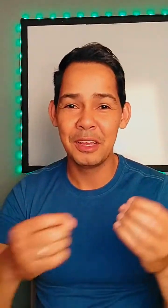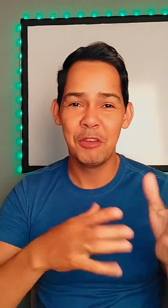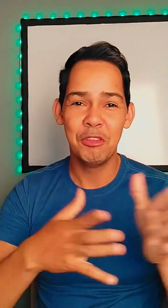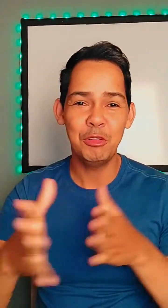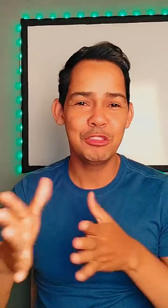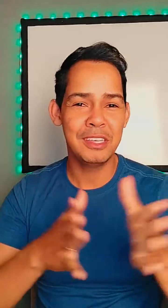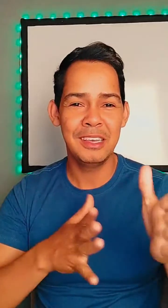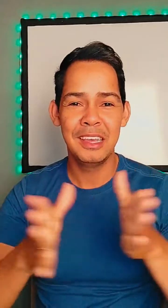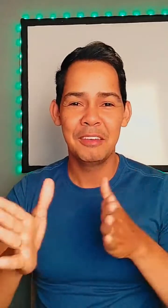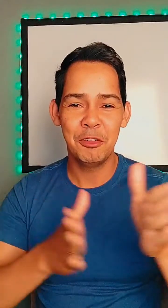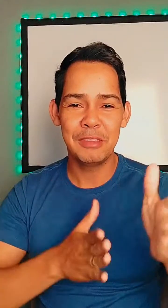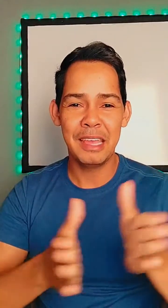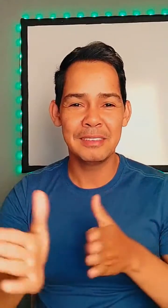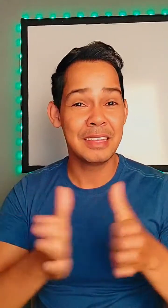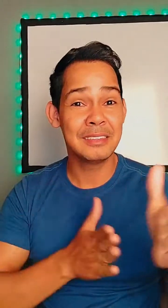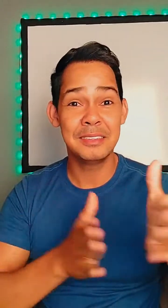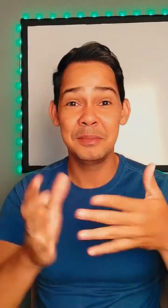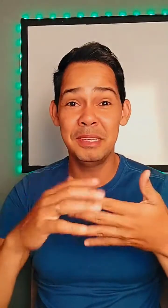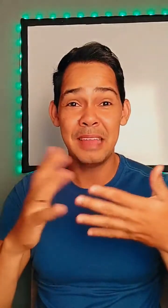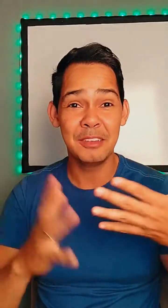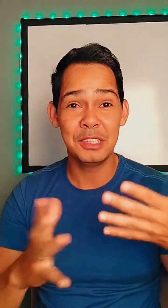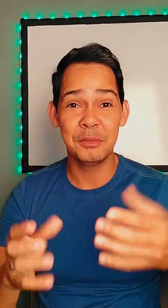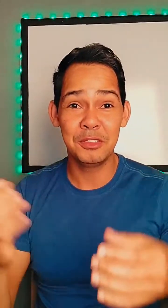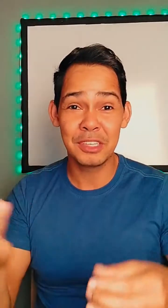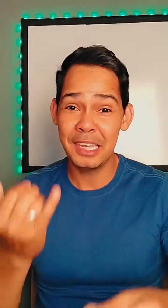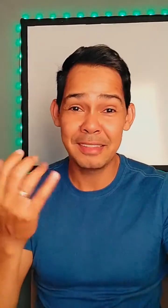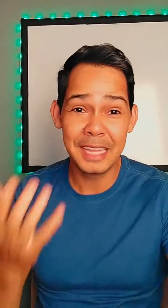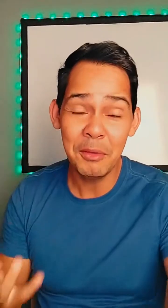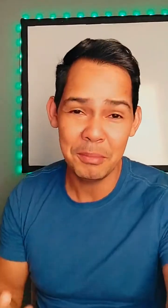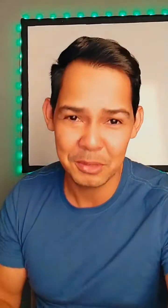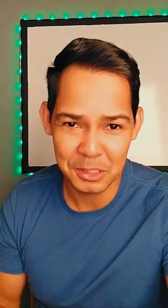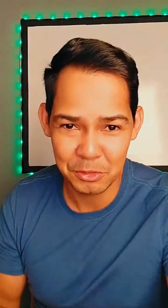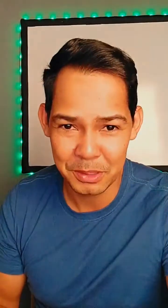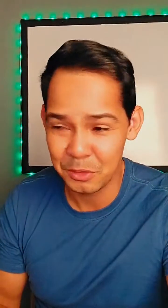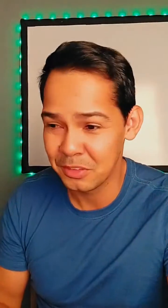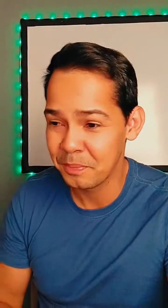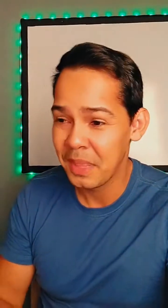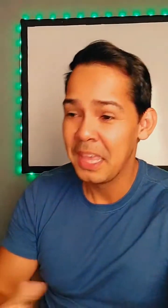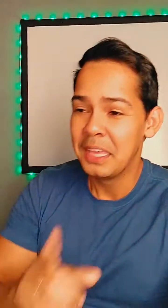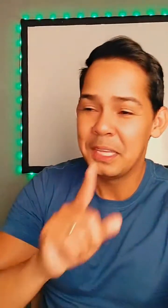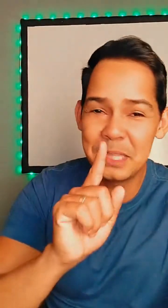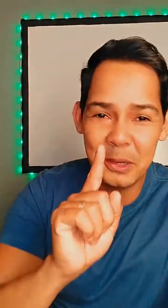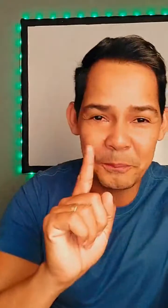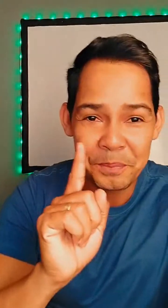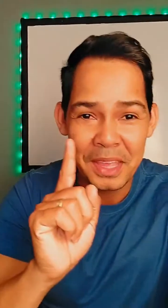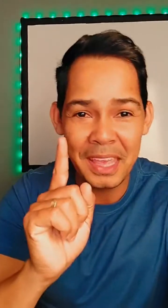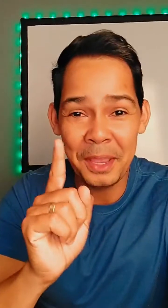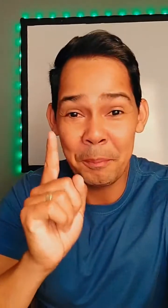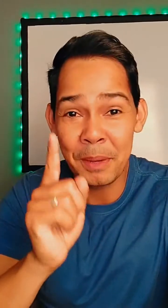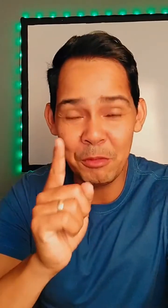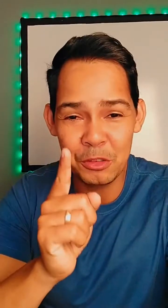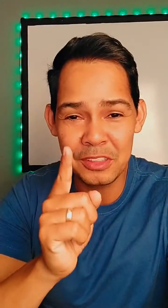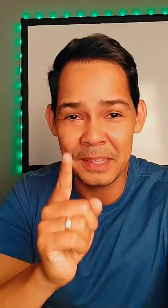vão ter essa acessibilidade linguística que é tão importante para nós. Então, para você